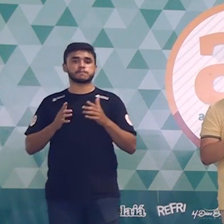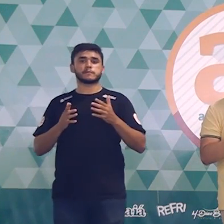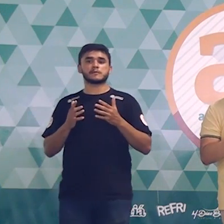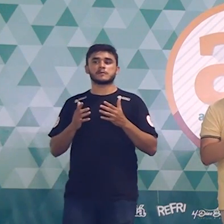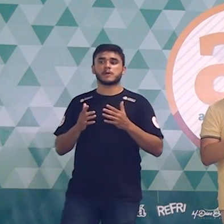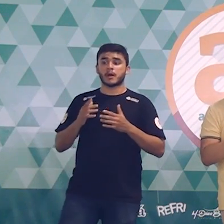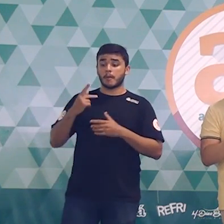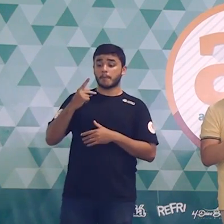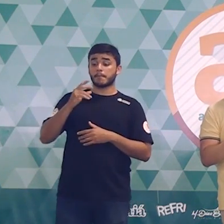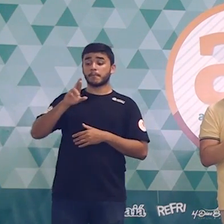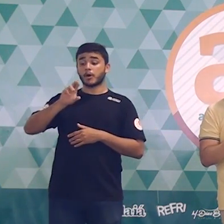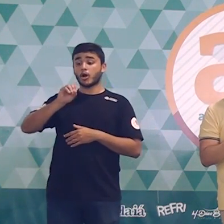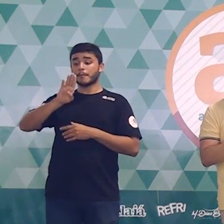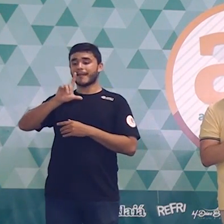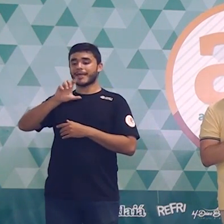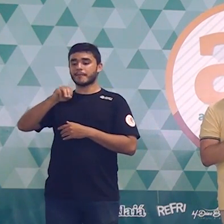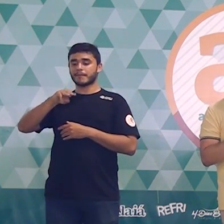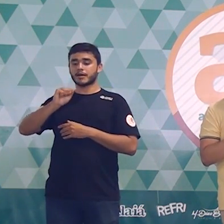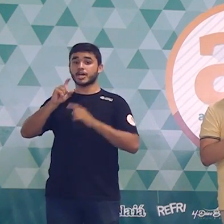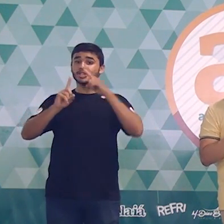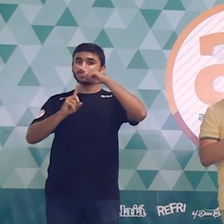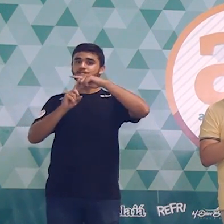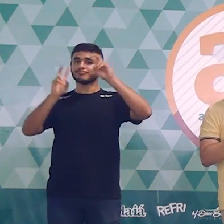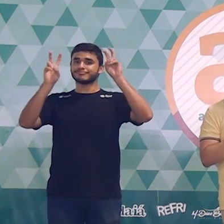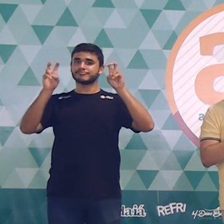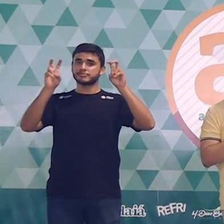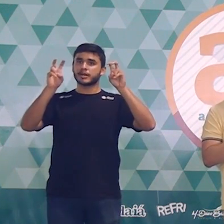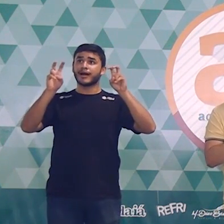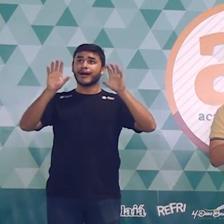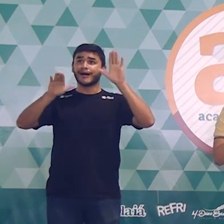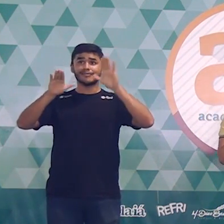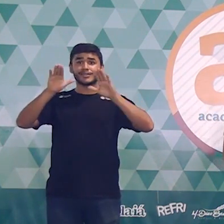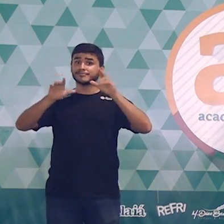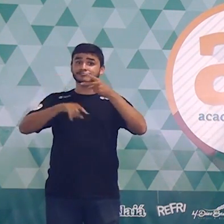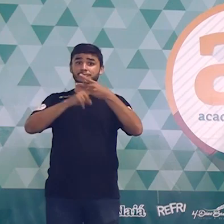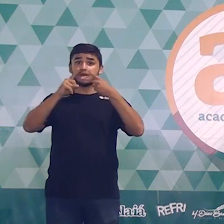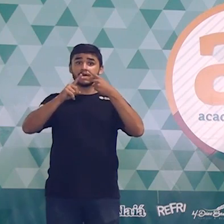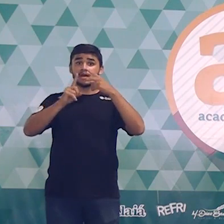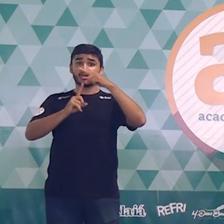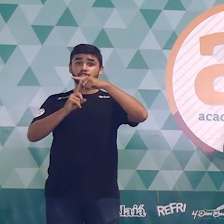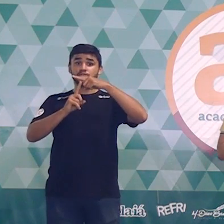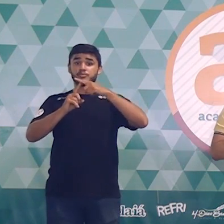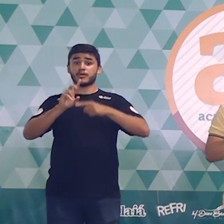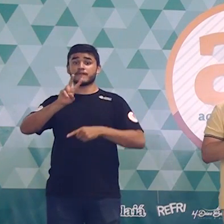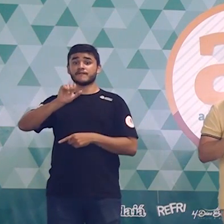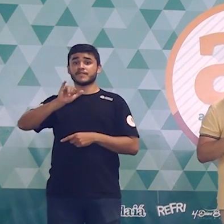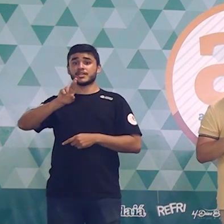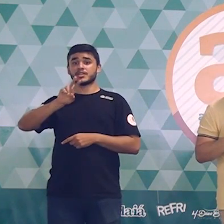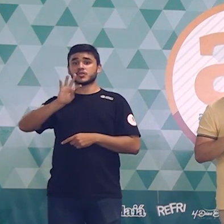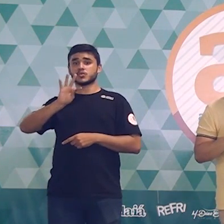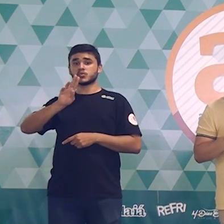certo? Estou aqui atendendo aos pedidos. Passa muito ligeiro, faltam 15 minutos, vamos lá.